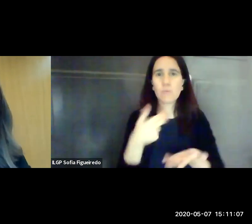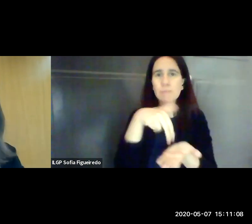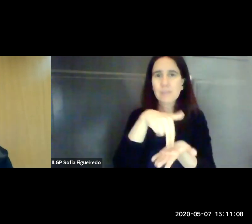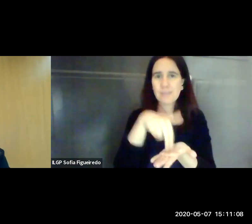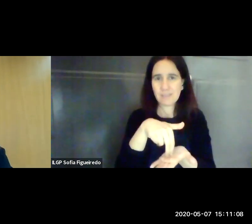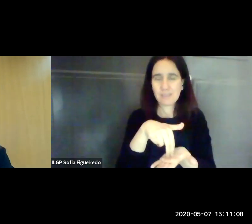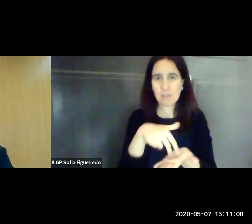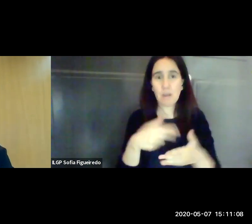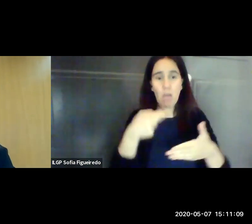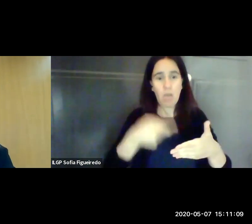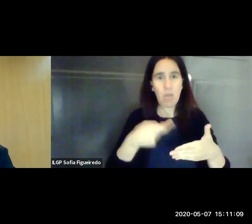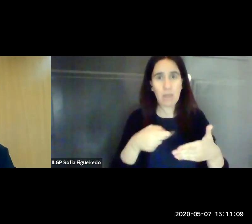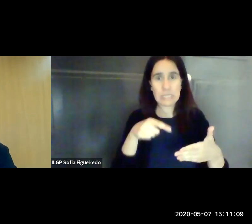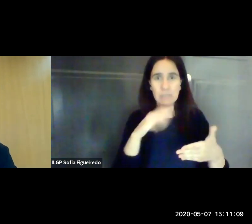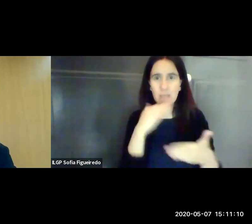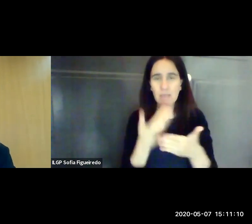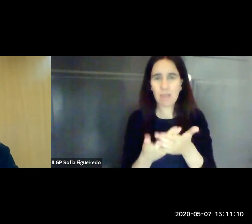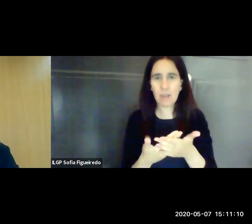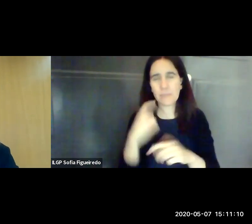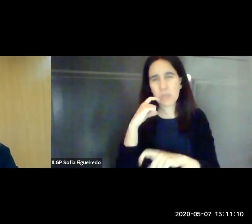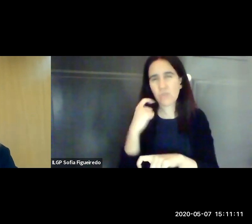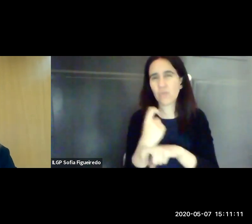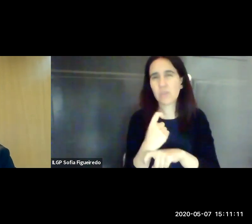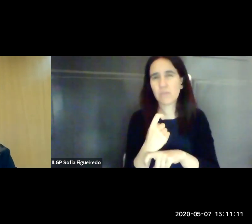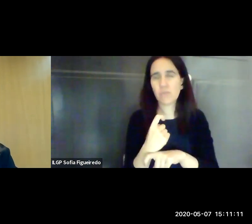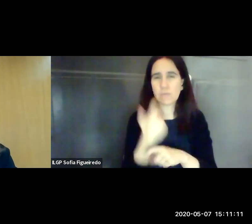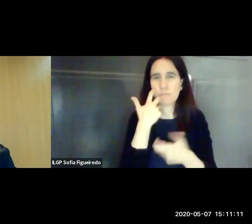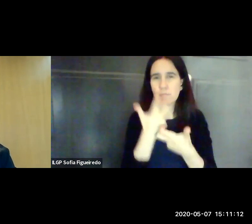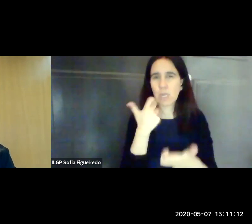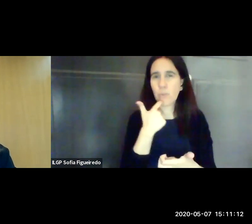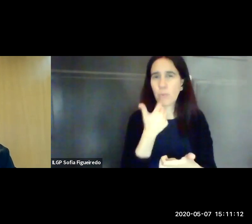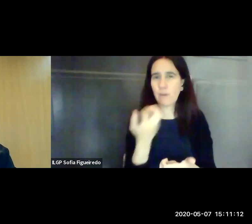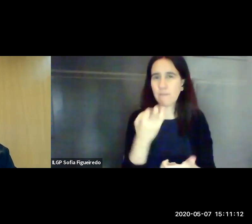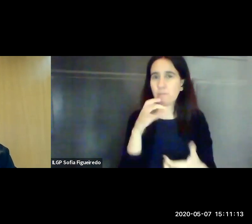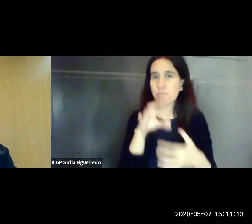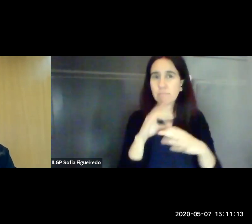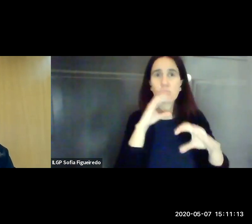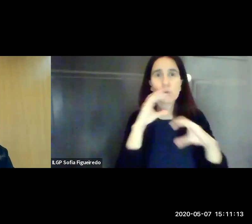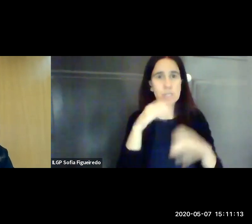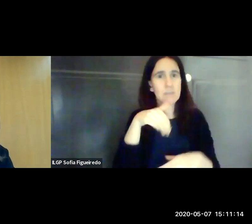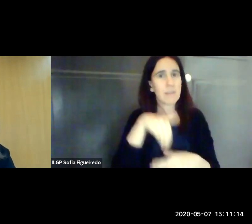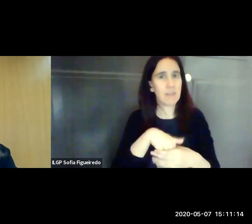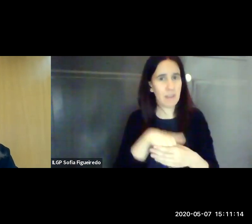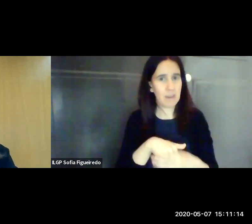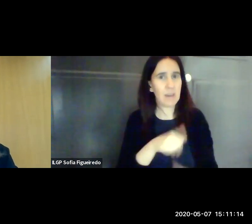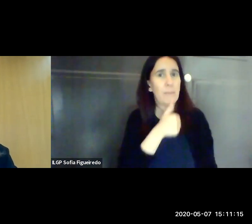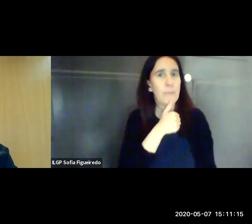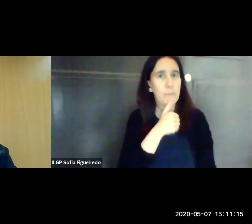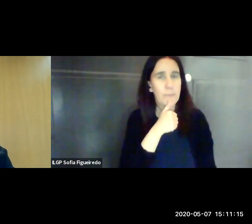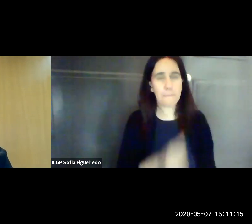confinamento traz-nos aqui umas exigências significativas ao nível da comunicação interna. Por outro lado,